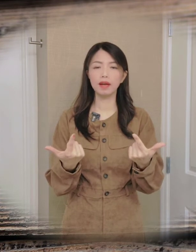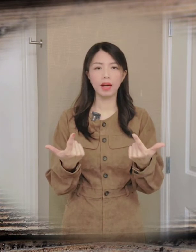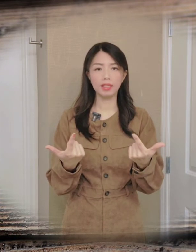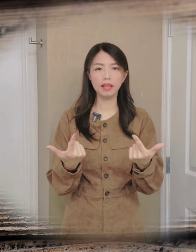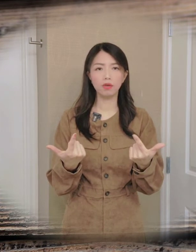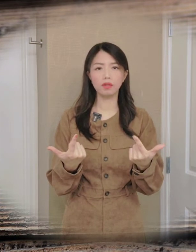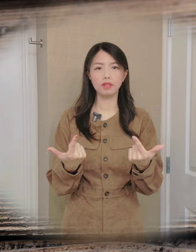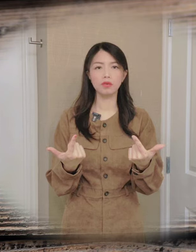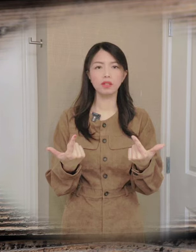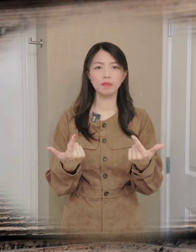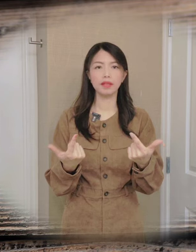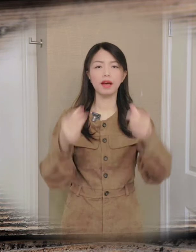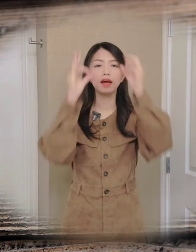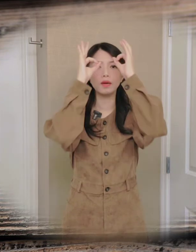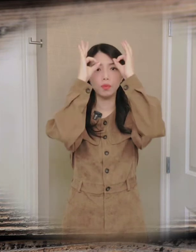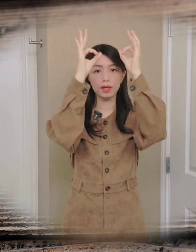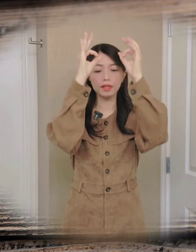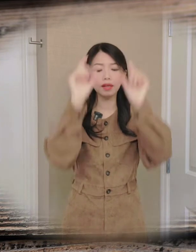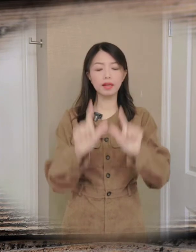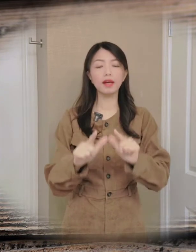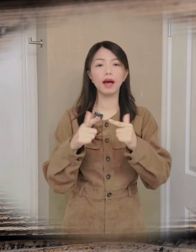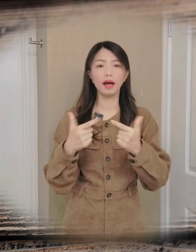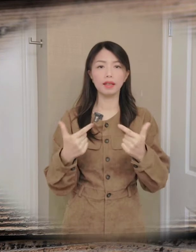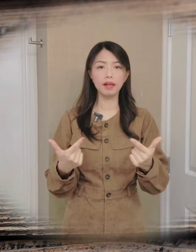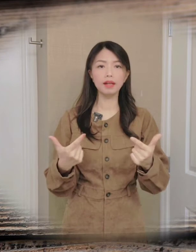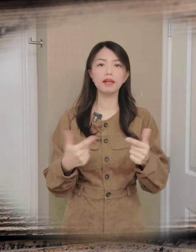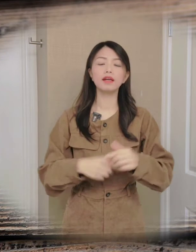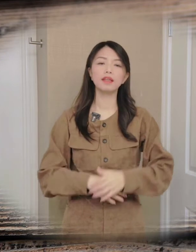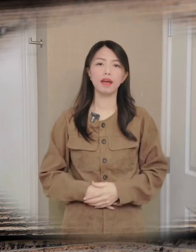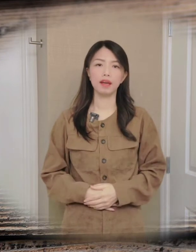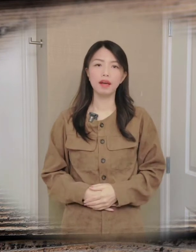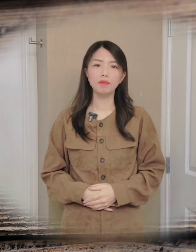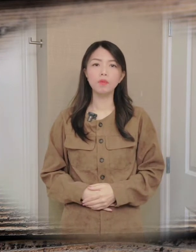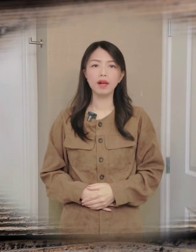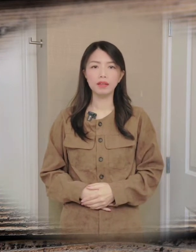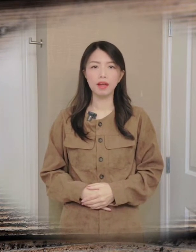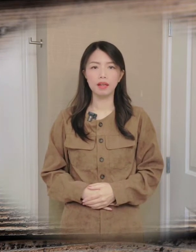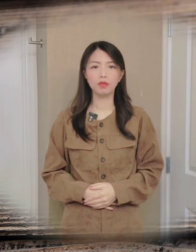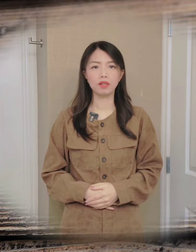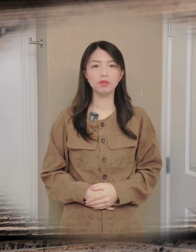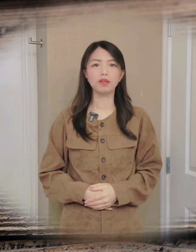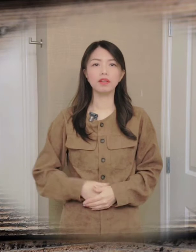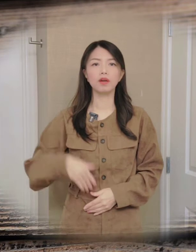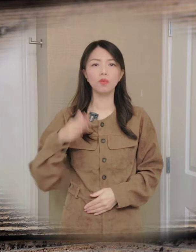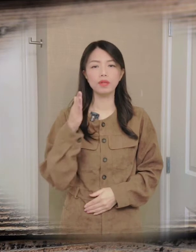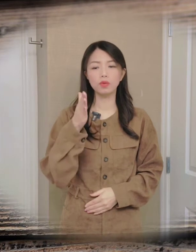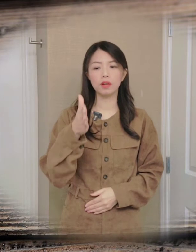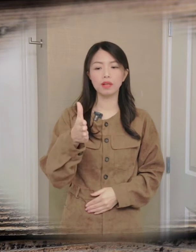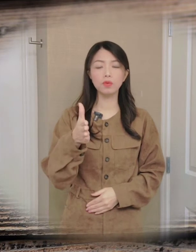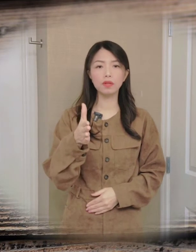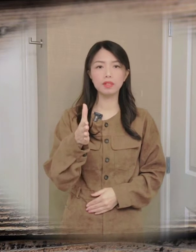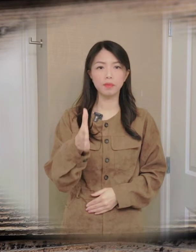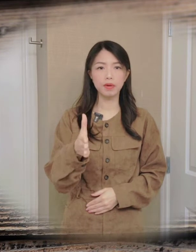주시면 아니다라고 한 뜻의 수어가 됩니다. 보이지 않을 때, 뭐뭐 할 때 이런 뜻의 수어는